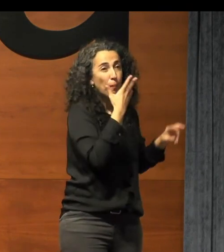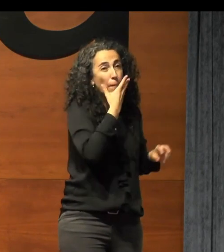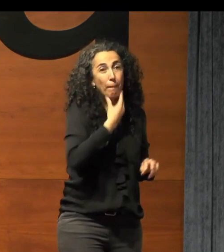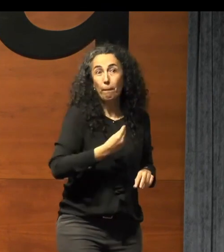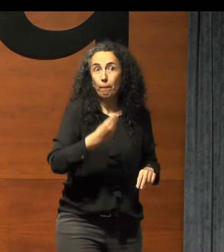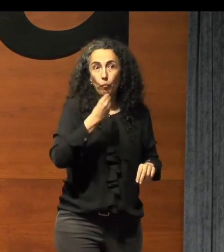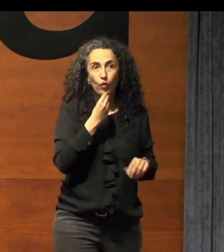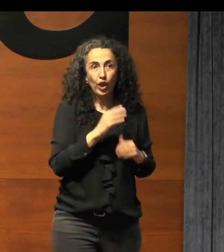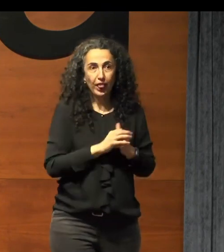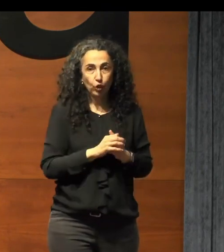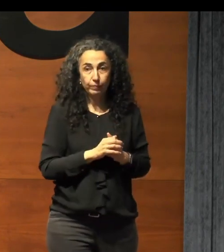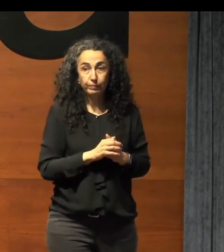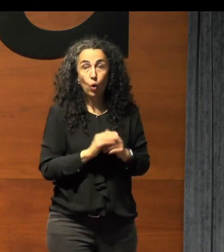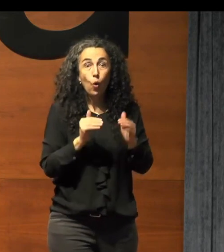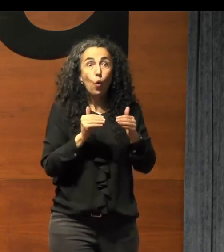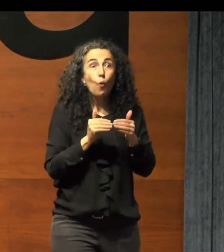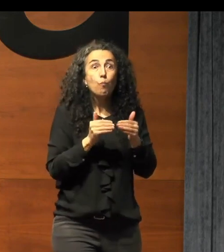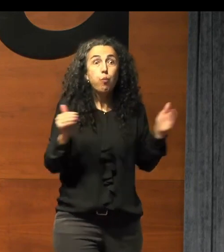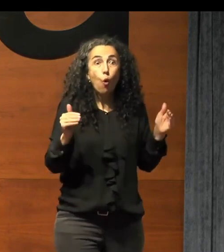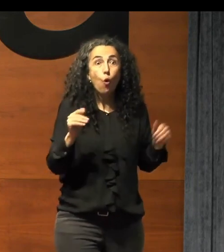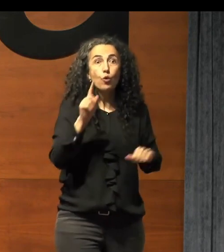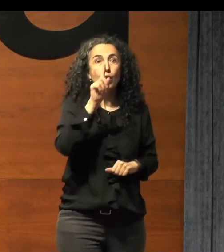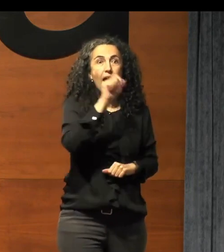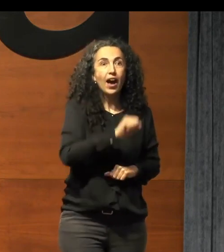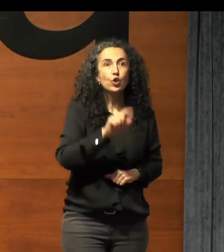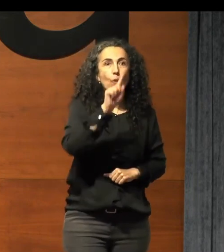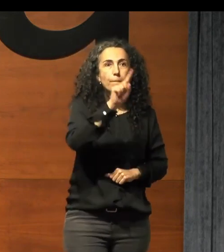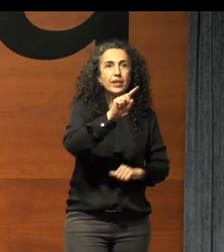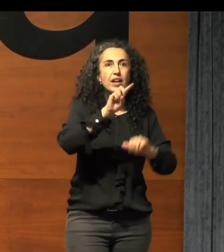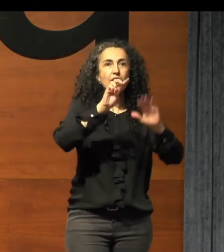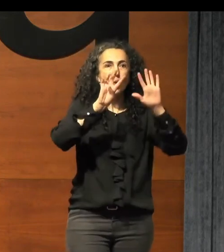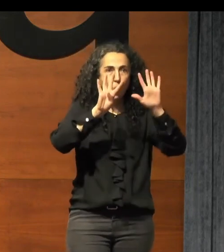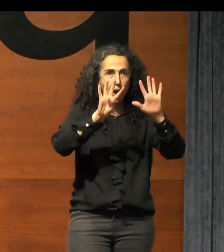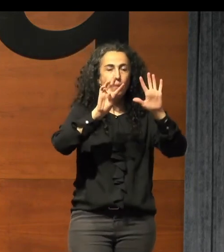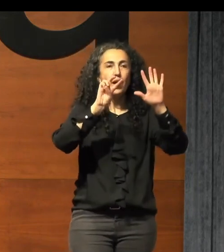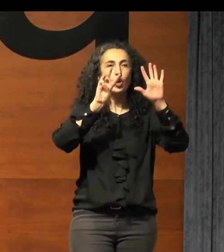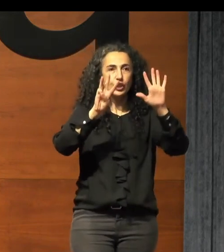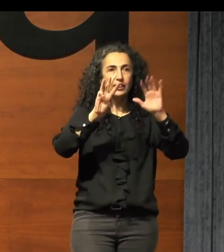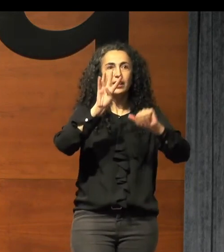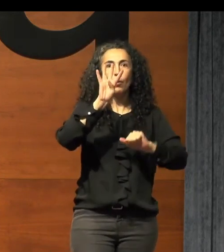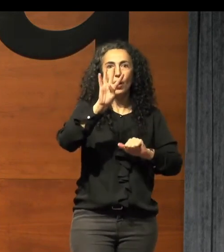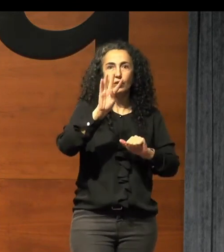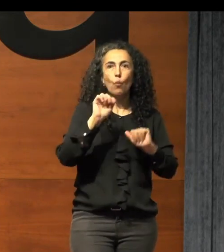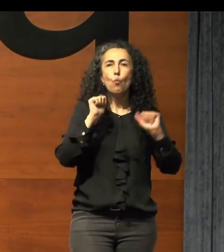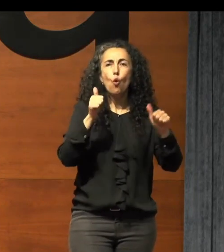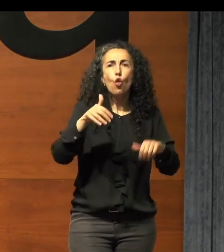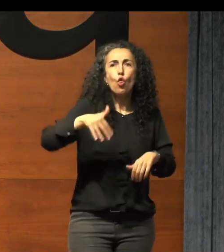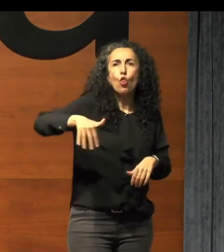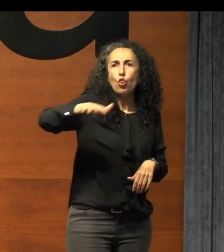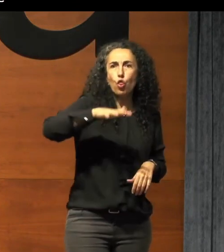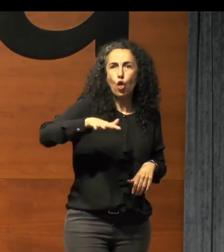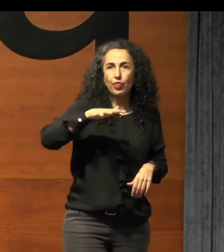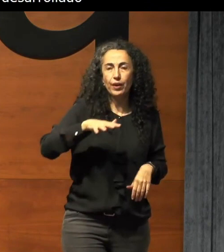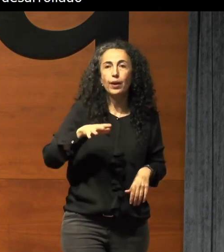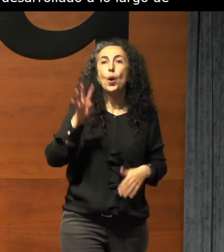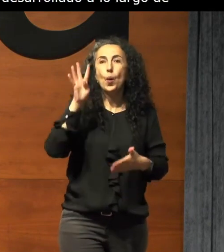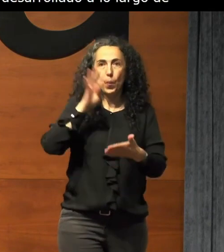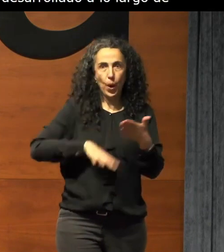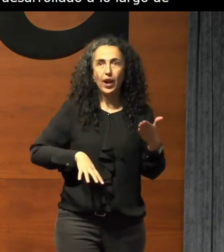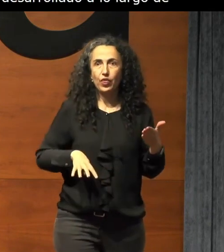Voy a establecer una cronología, que ya veréis que es muy bonita, de todos los festivales que se han desarrollado a lo largo de este tiempo. Como digo, arrancamos en el